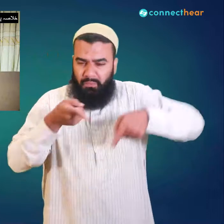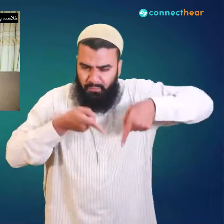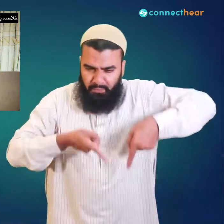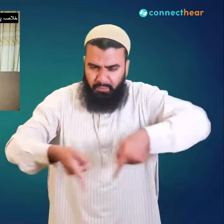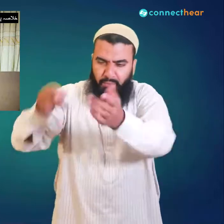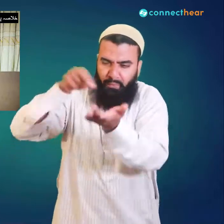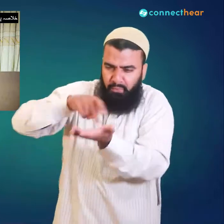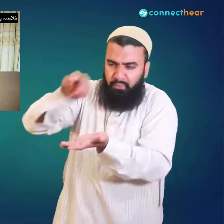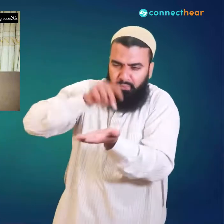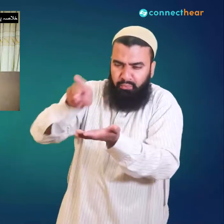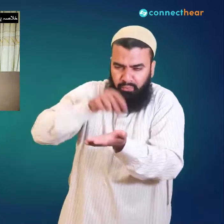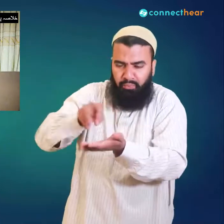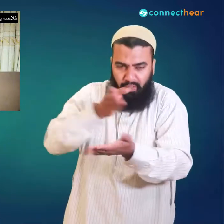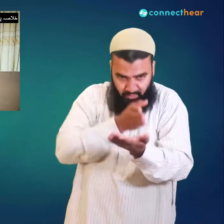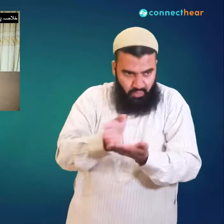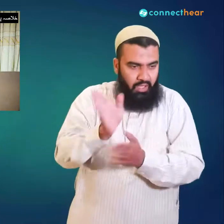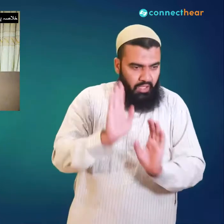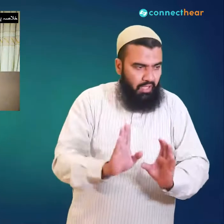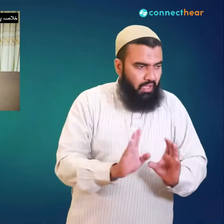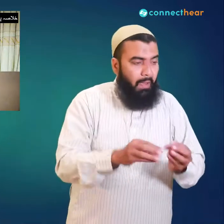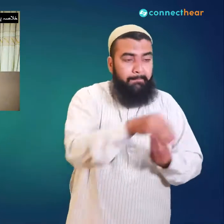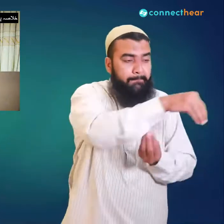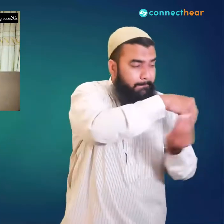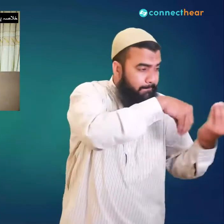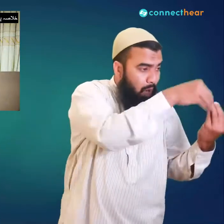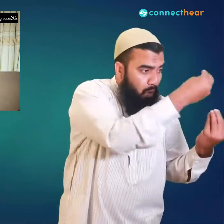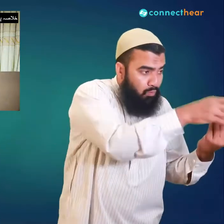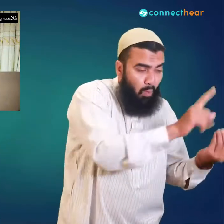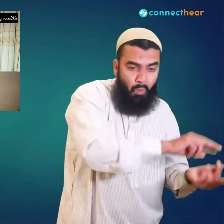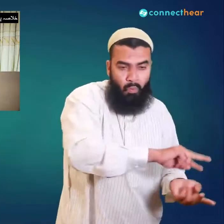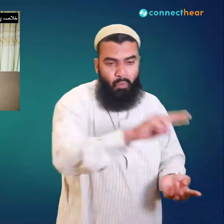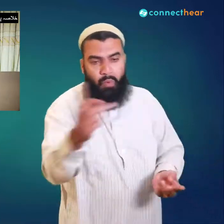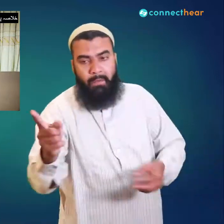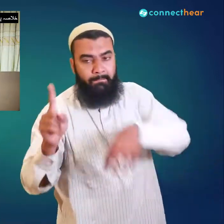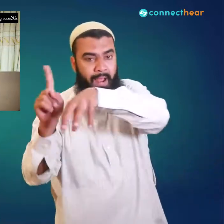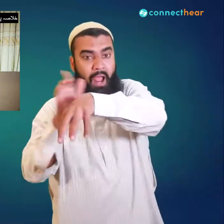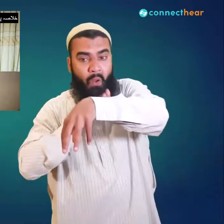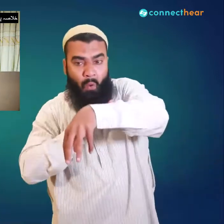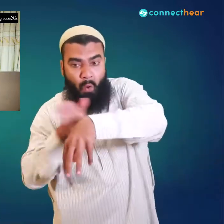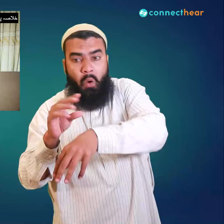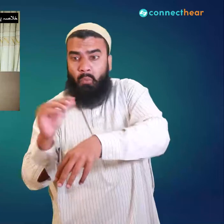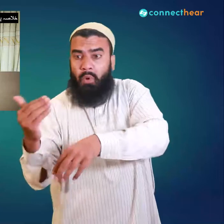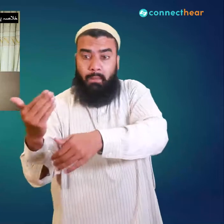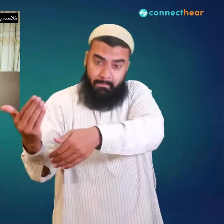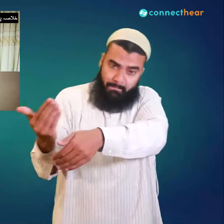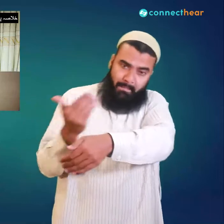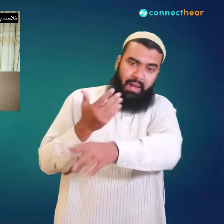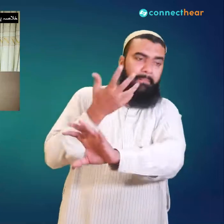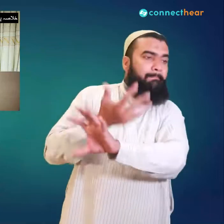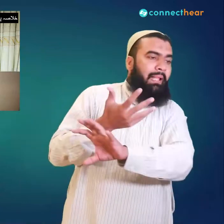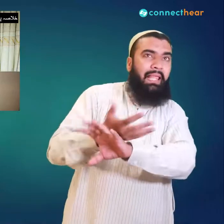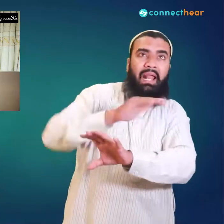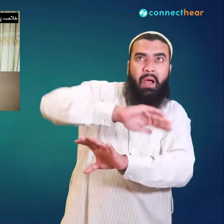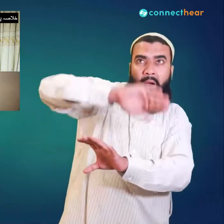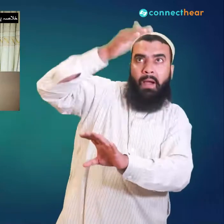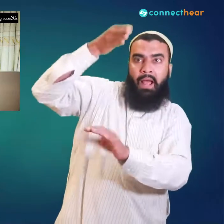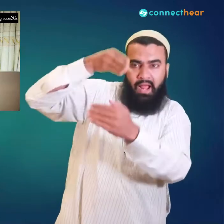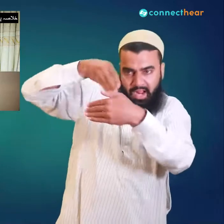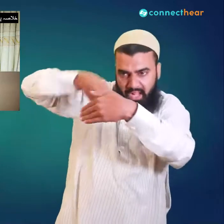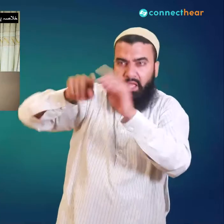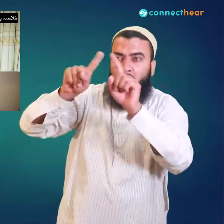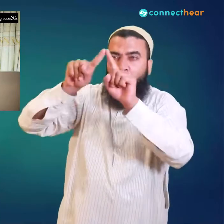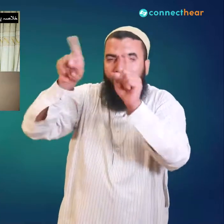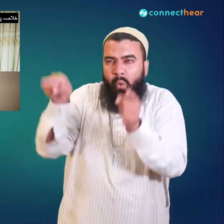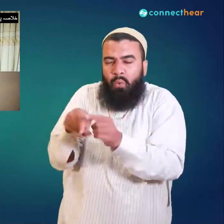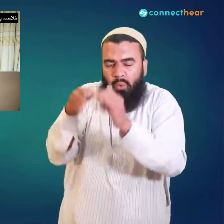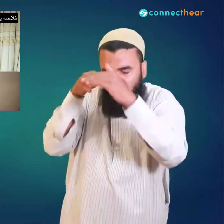سے نکلے اور غار ثور کے اندر جو ہے وہ پناہ لیا، اور وہاں پر وہ دل کے اندر